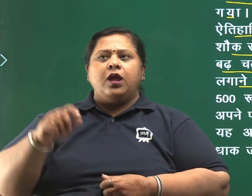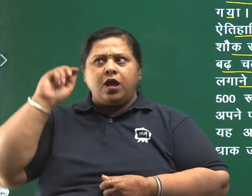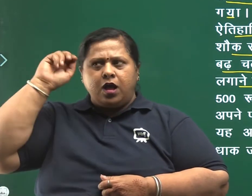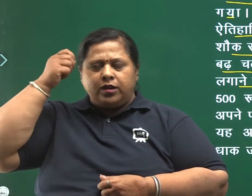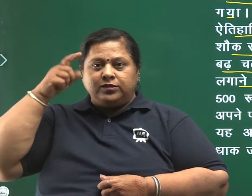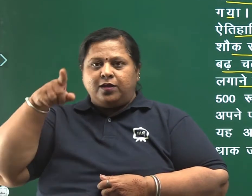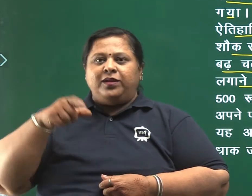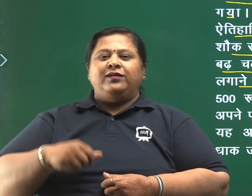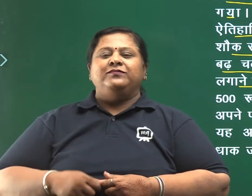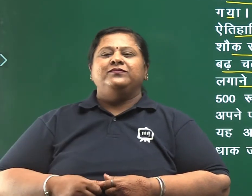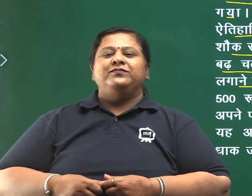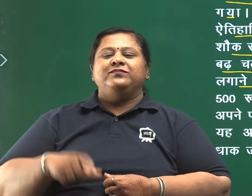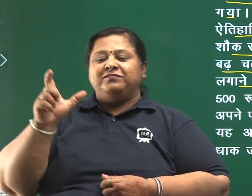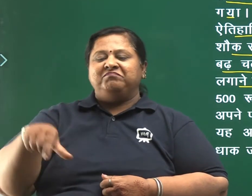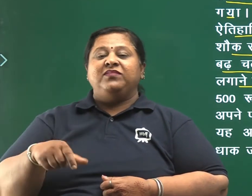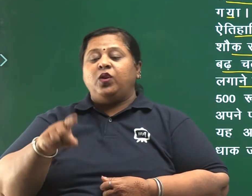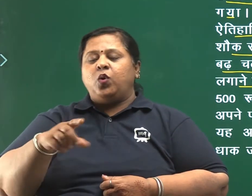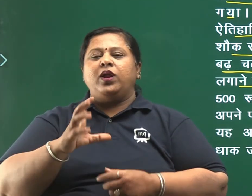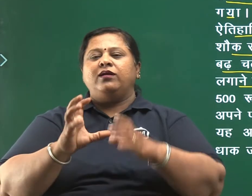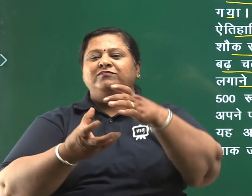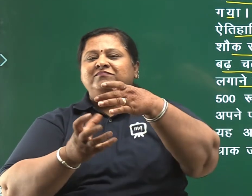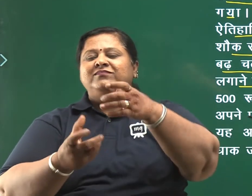अंग्रेज साहब ने लोटा